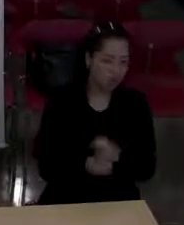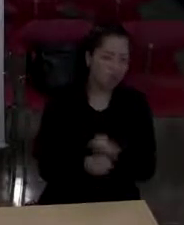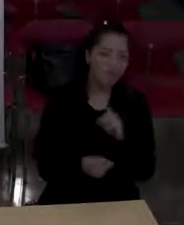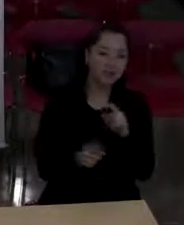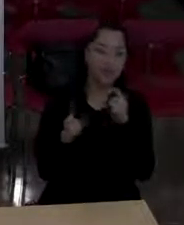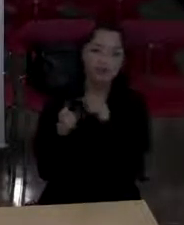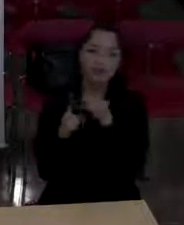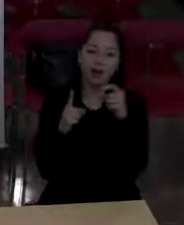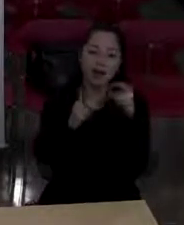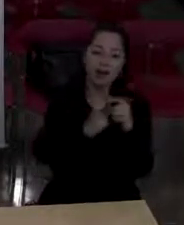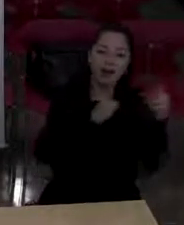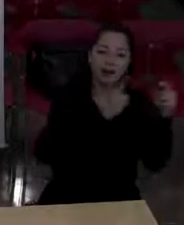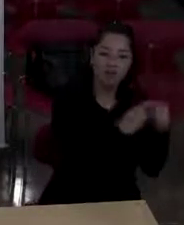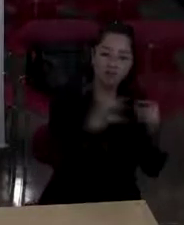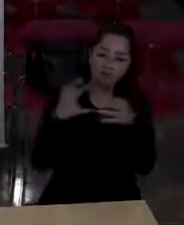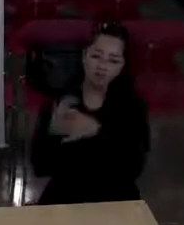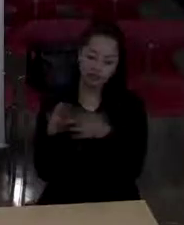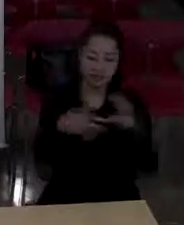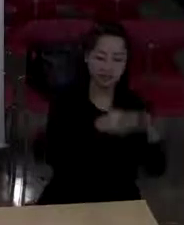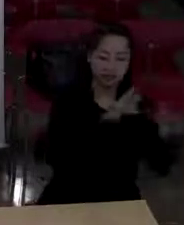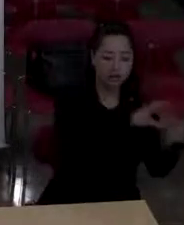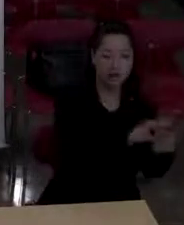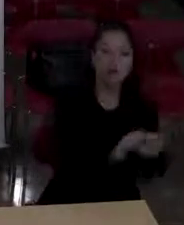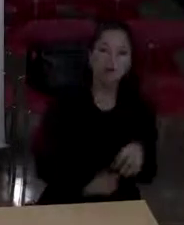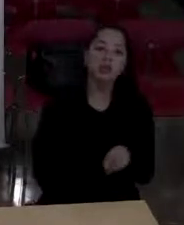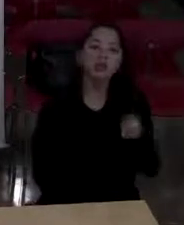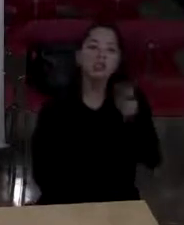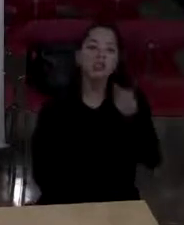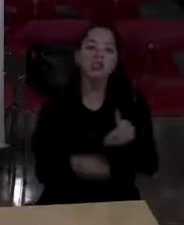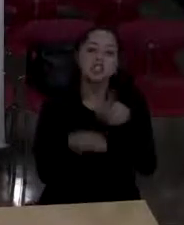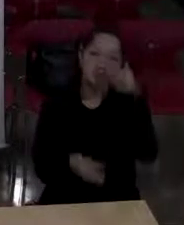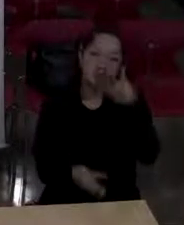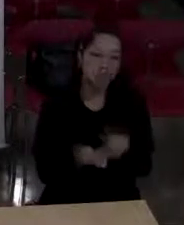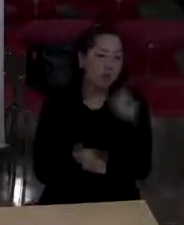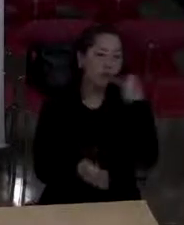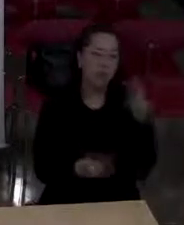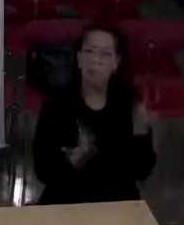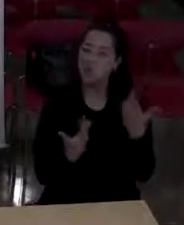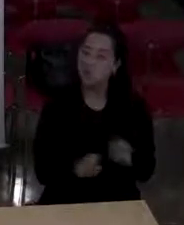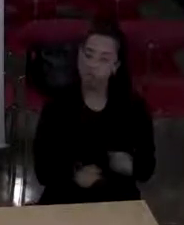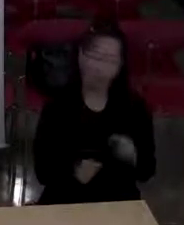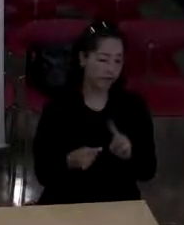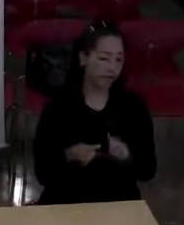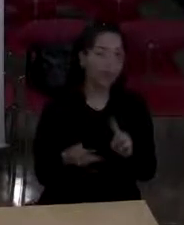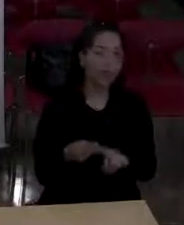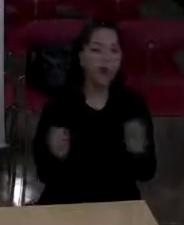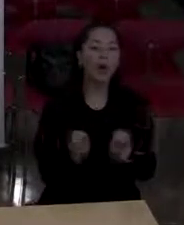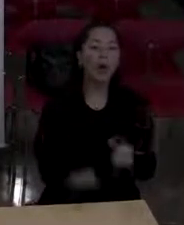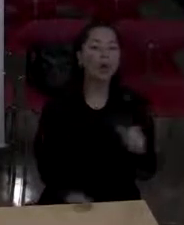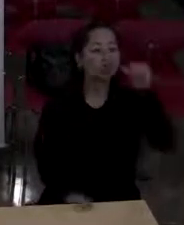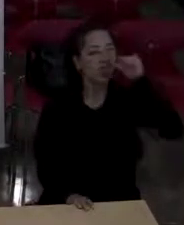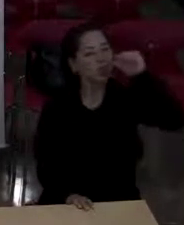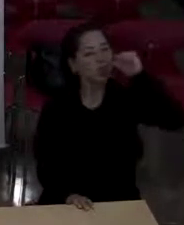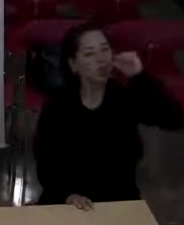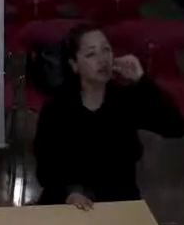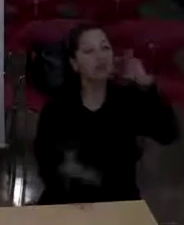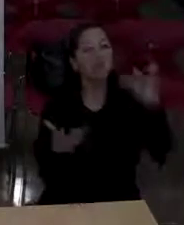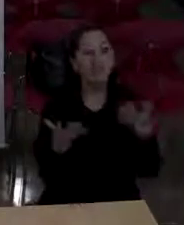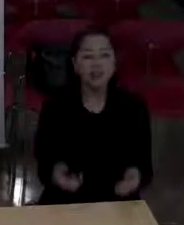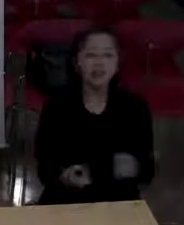sopa mamá, no tete. Hacia los 2 años y medio expresan oraciones simples de 3 palabras, como por ejemplo nené